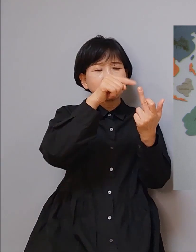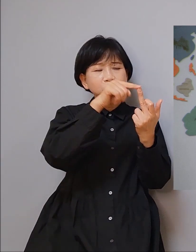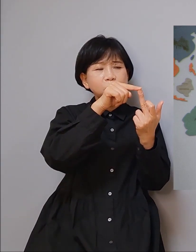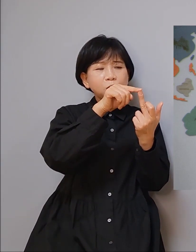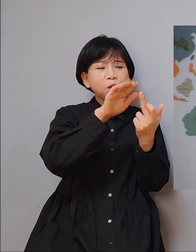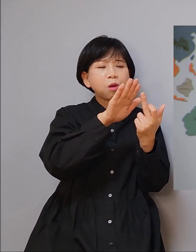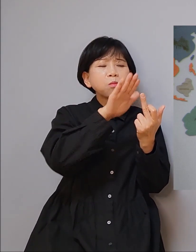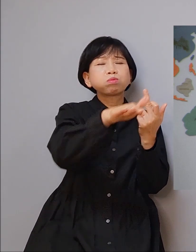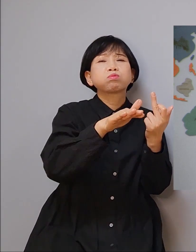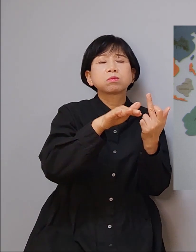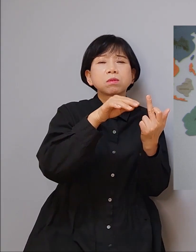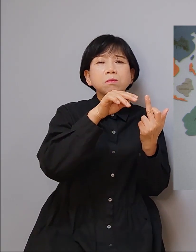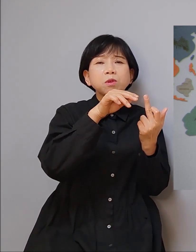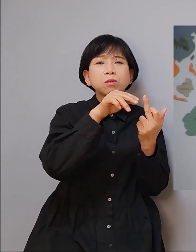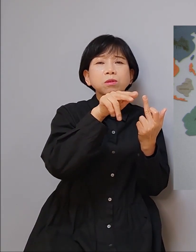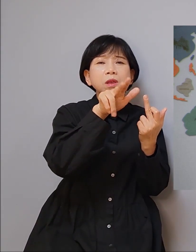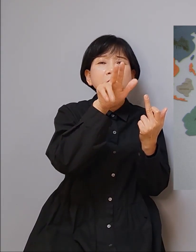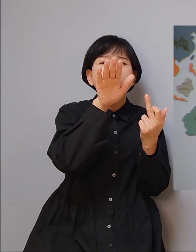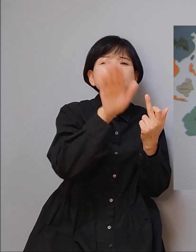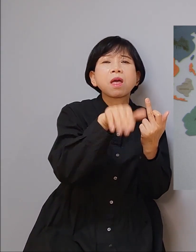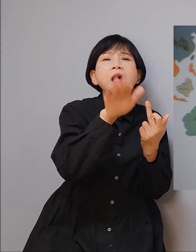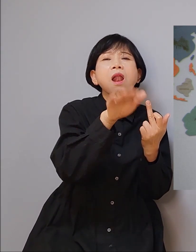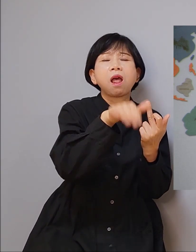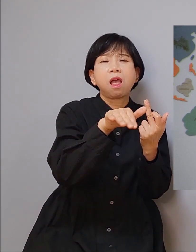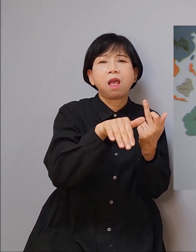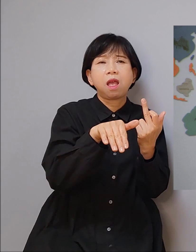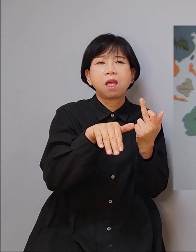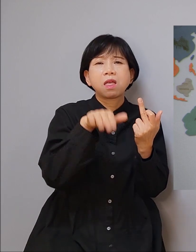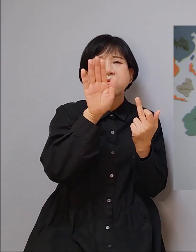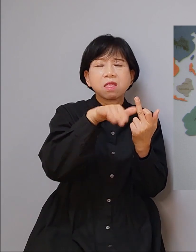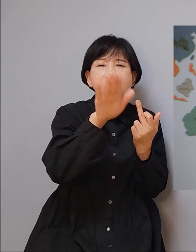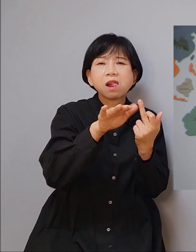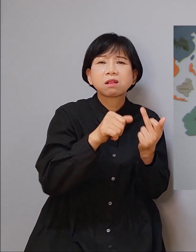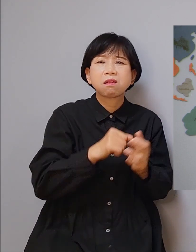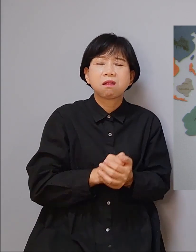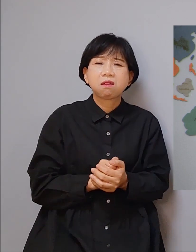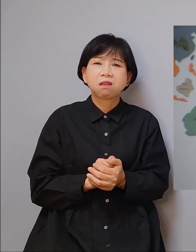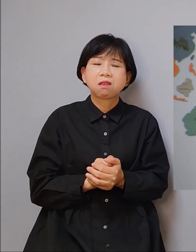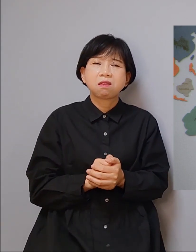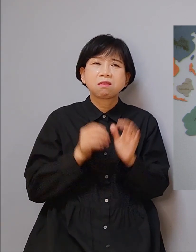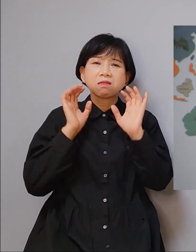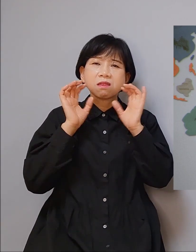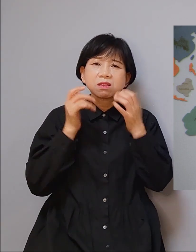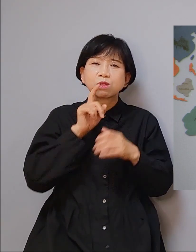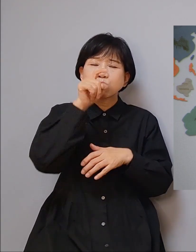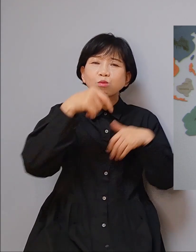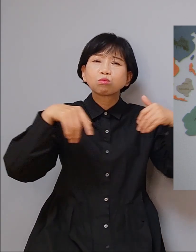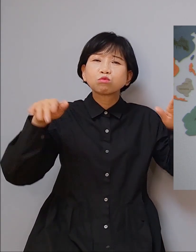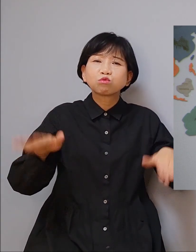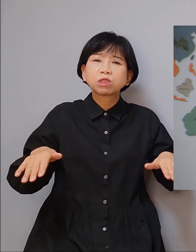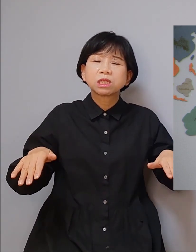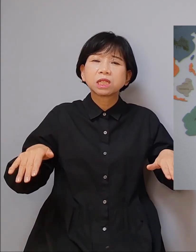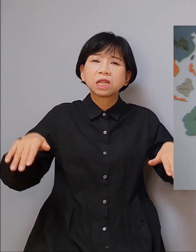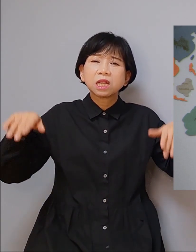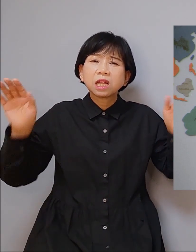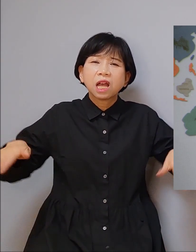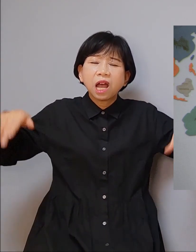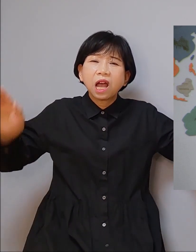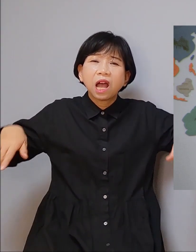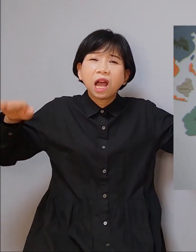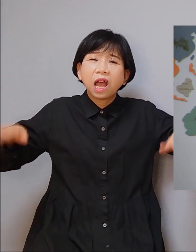만듭니다. 문제가 있어요. 이 새끼는요, 단 한 번도 날아본 경험이